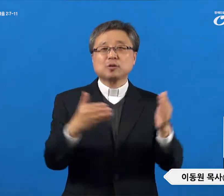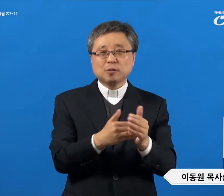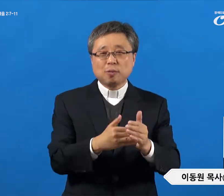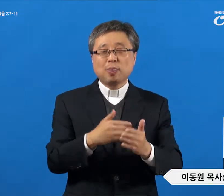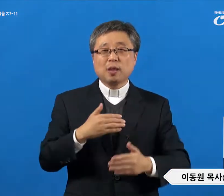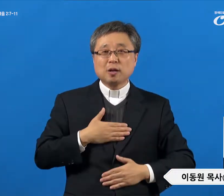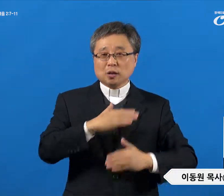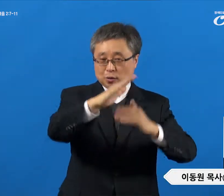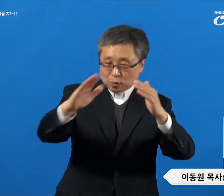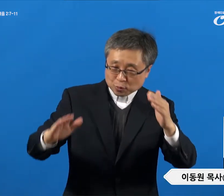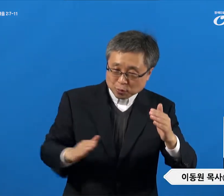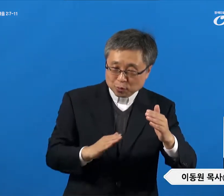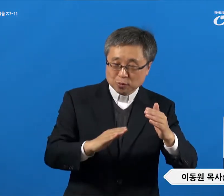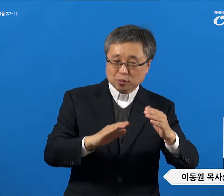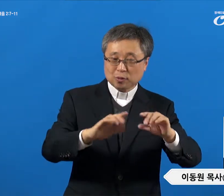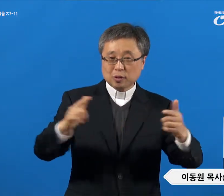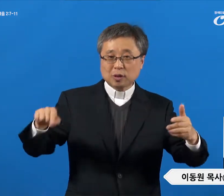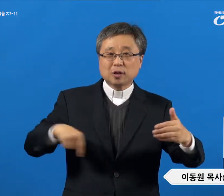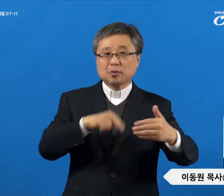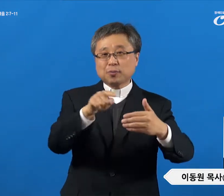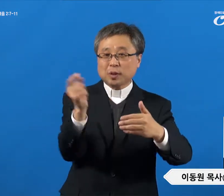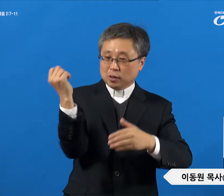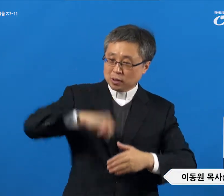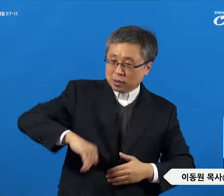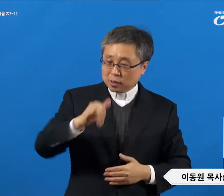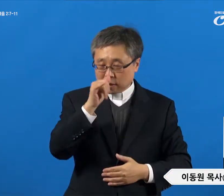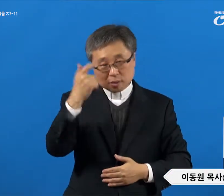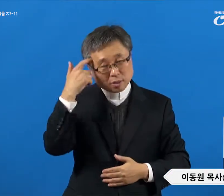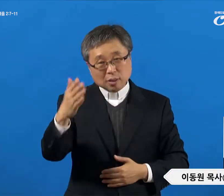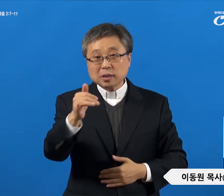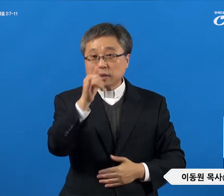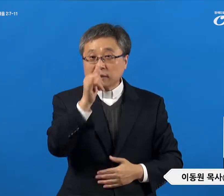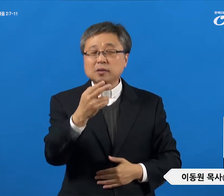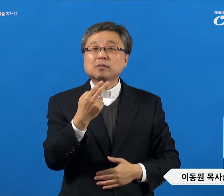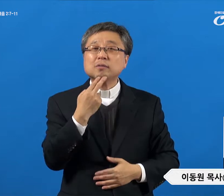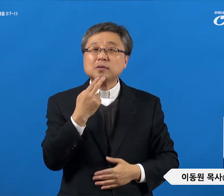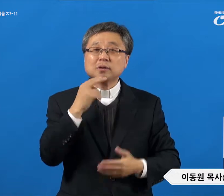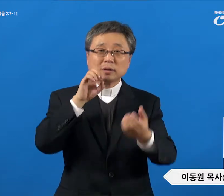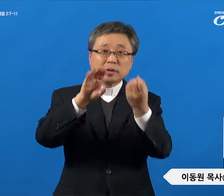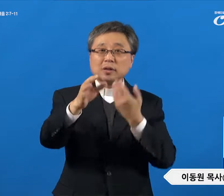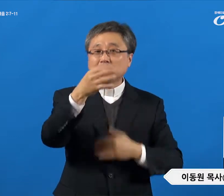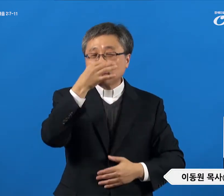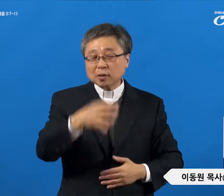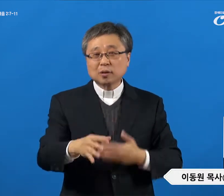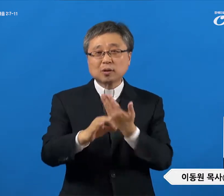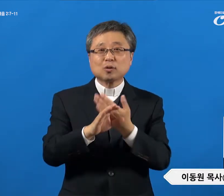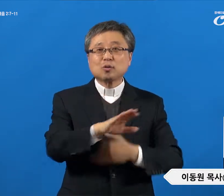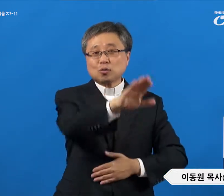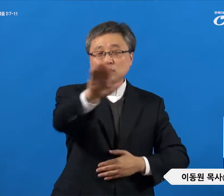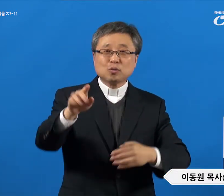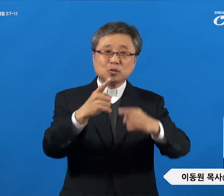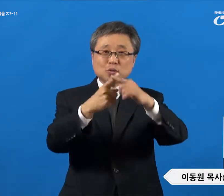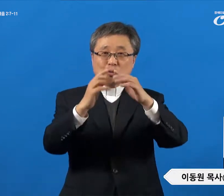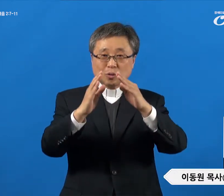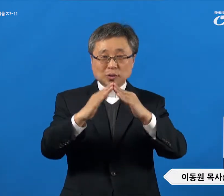교인들 가운데 저항이 있었을까요? 없었을까요? 있다 없다. 그 대답하기 힘들면 우리 교회 생각해 보세요. 어느 날